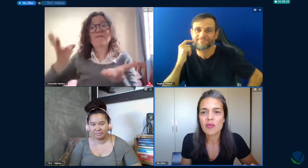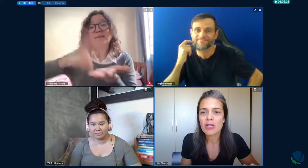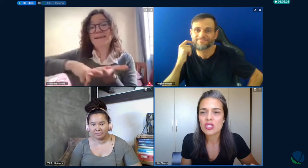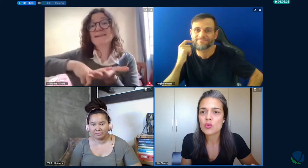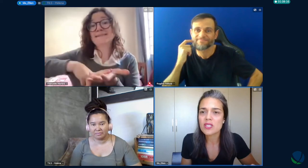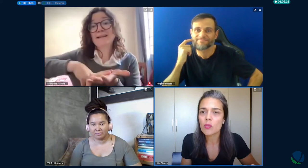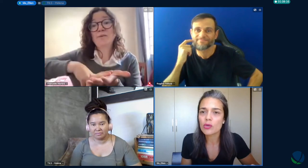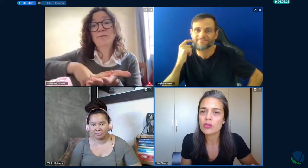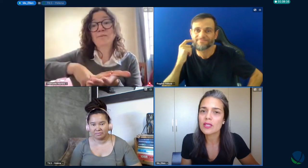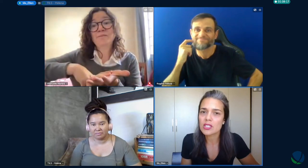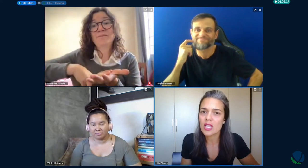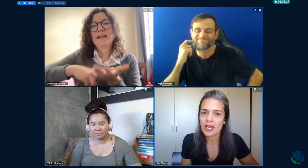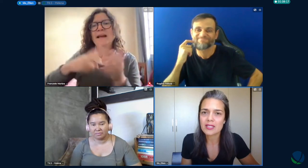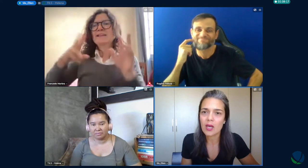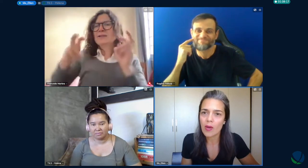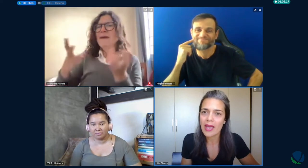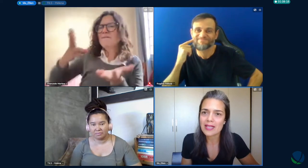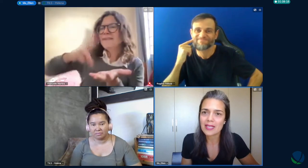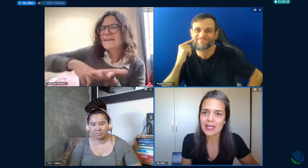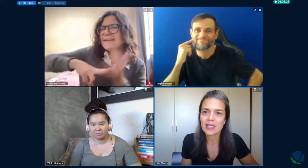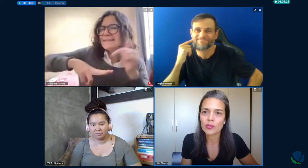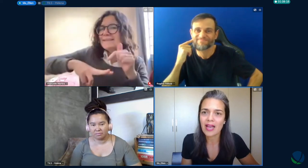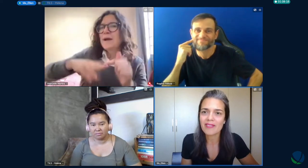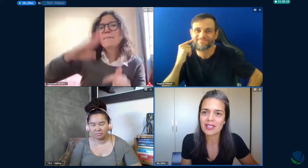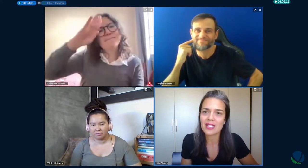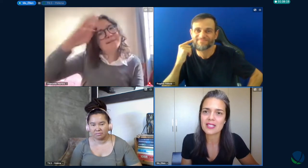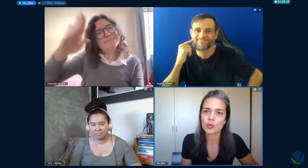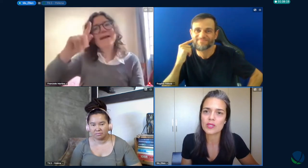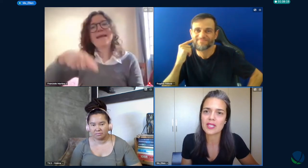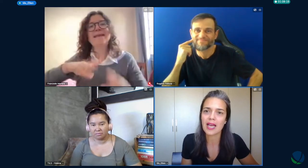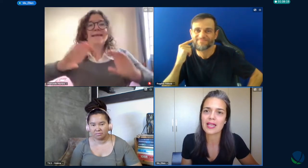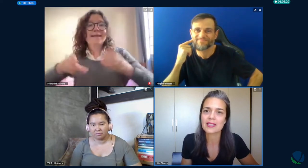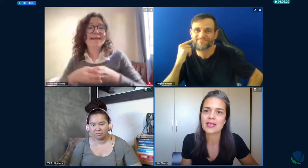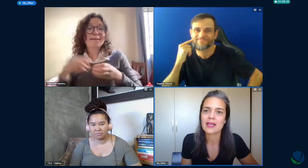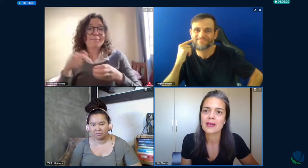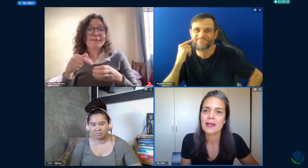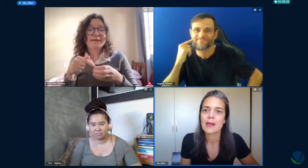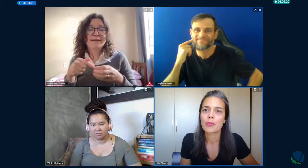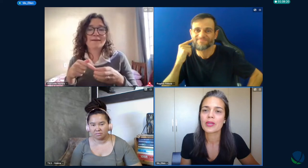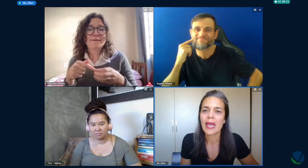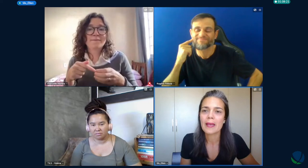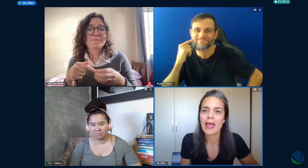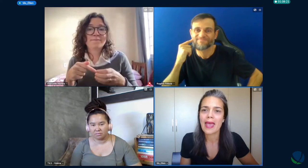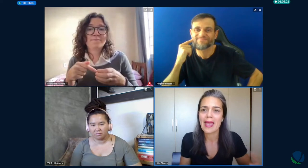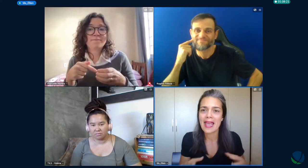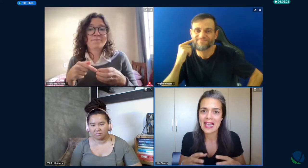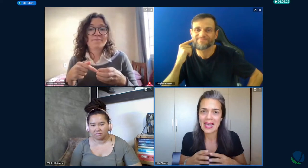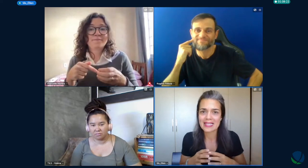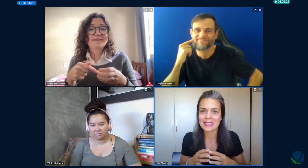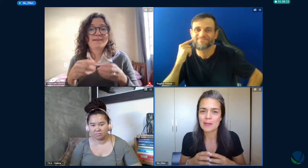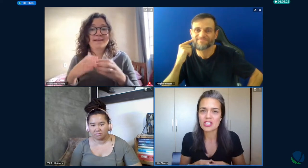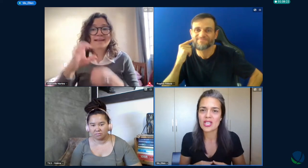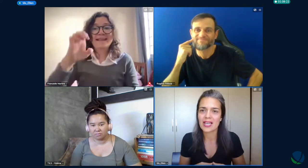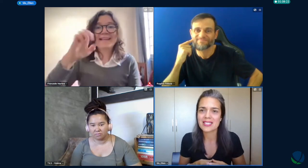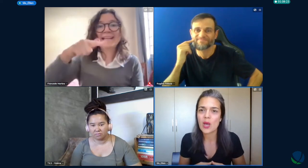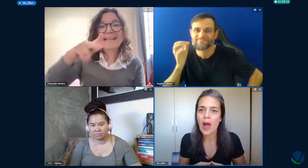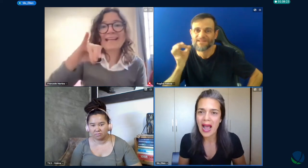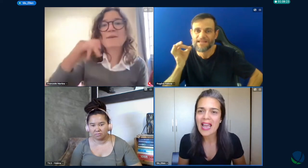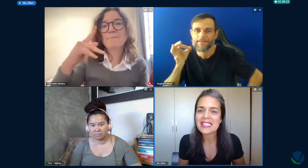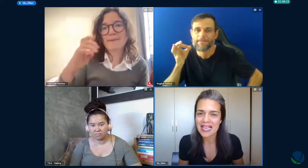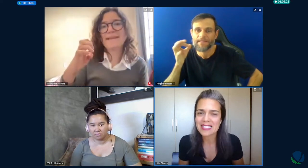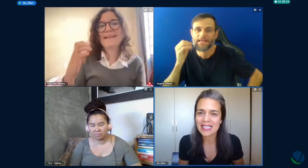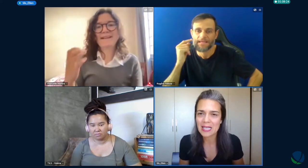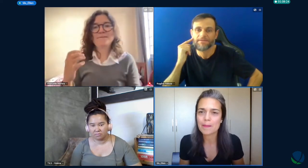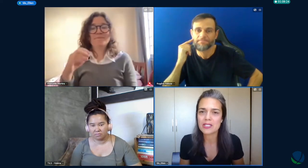E a gente teve uma discussão muito grande em relação a essa questão da validação dos sinais. Porque exatamente em